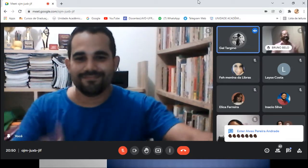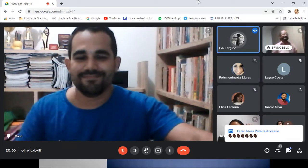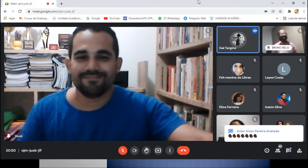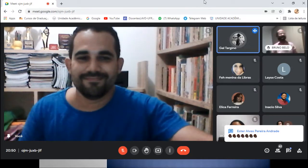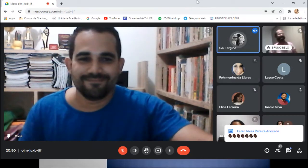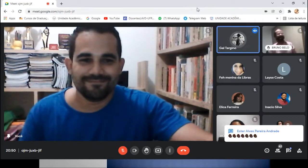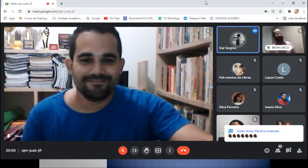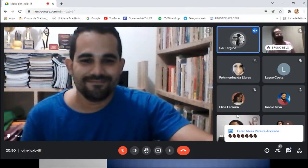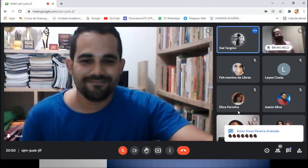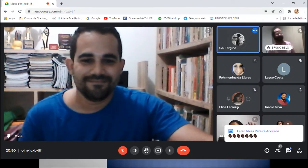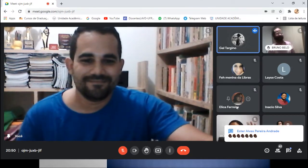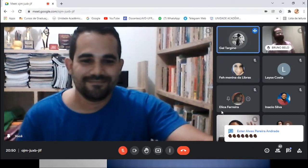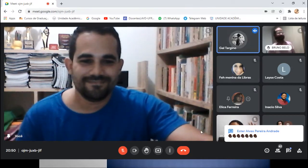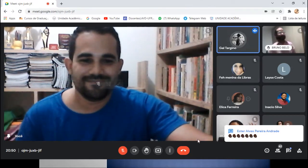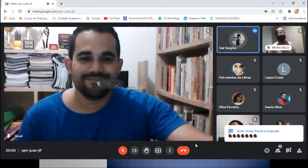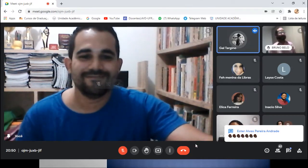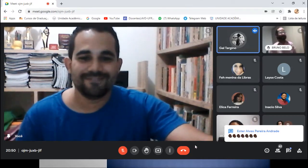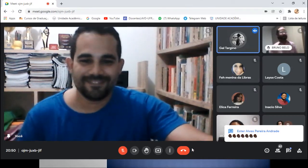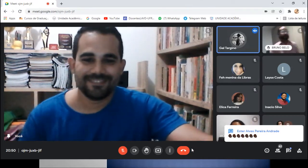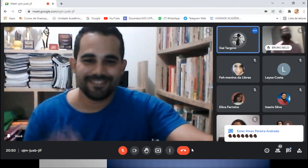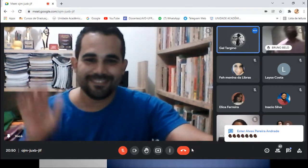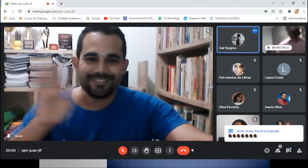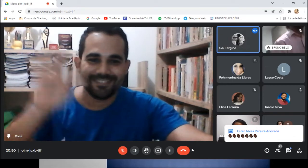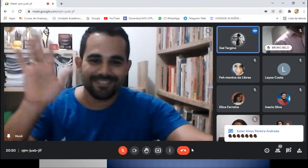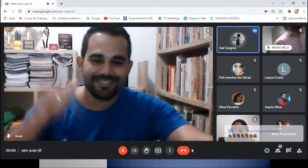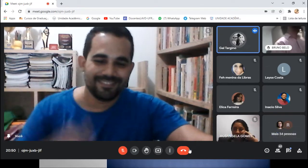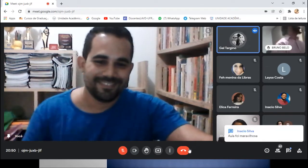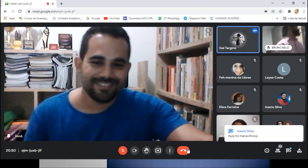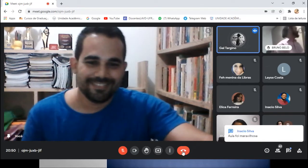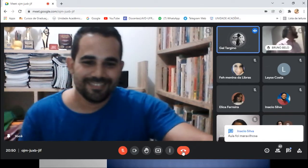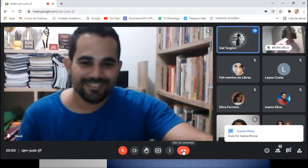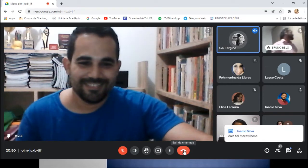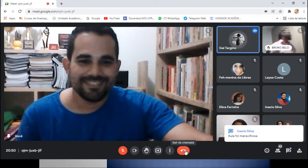gente, boa noite. E é isso, por hoje nós finalizamos. Tchau.